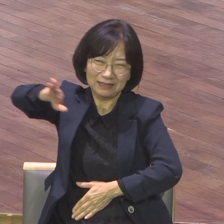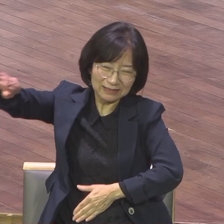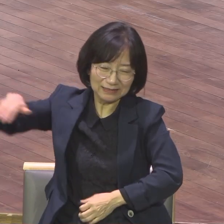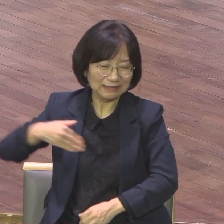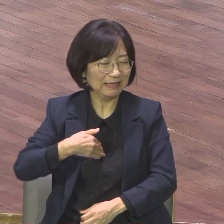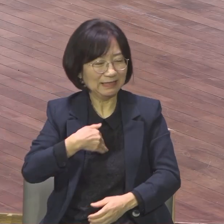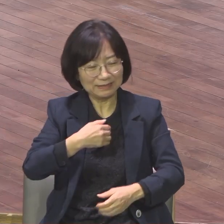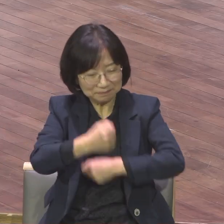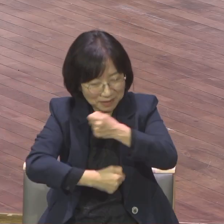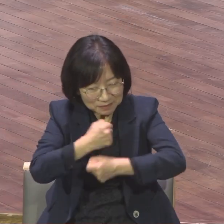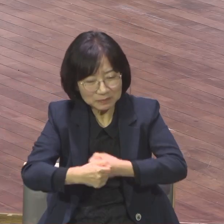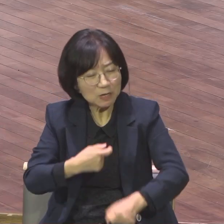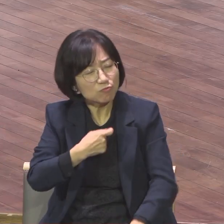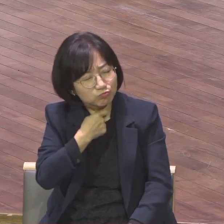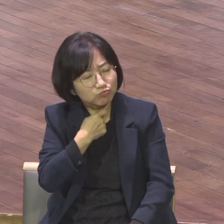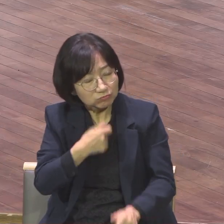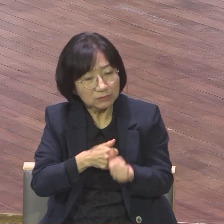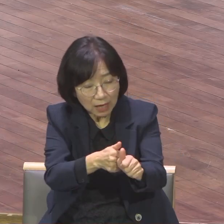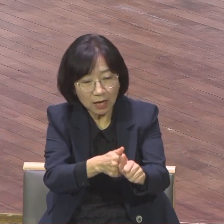이거죠.